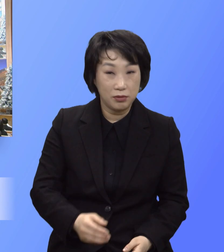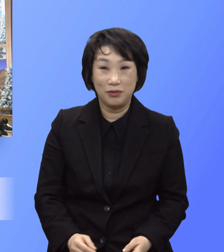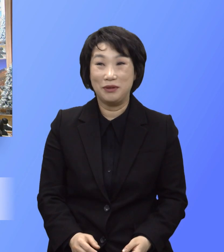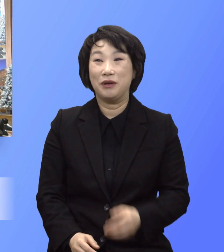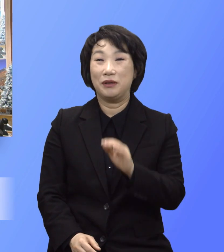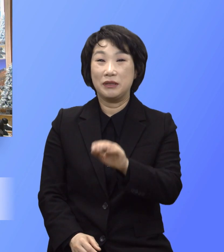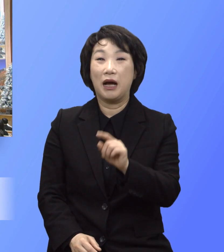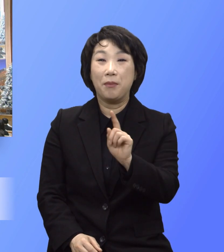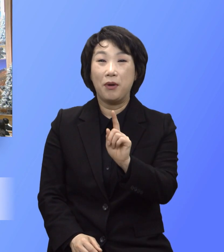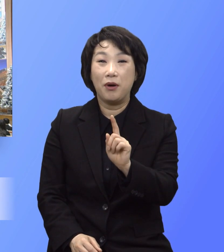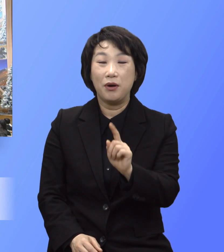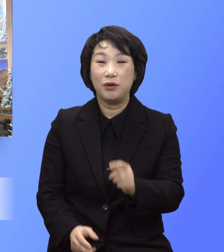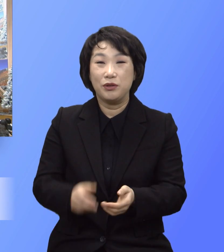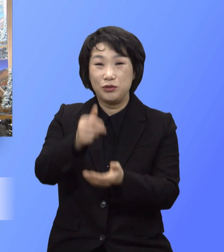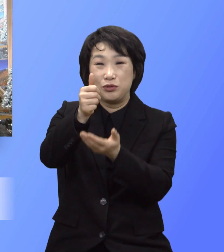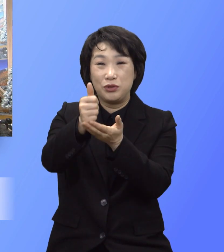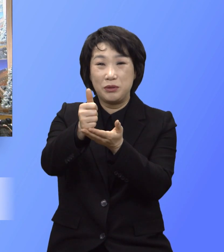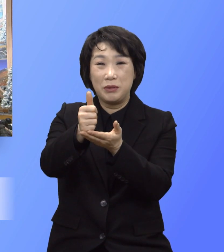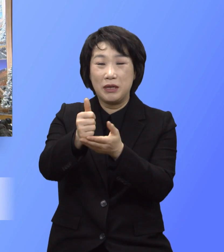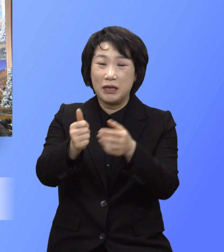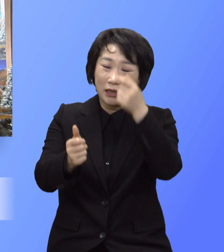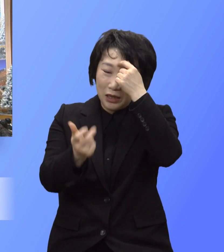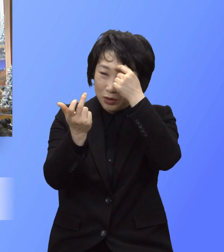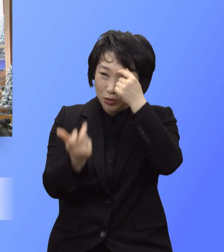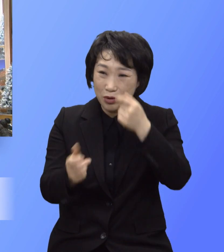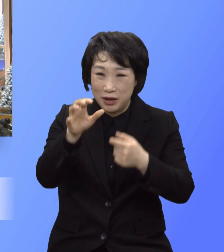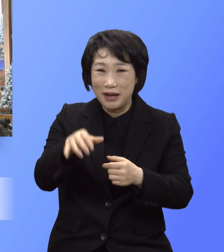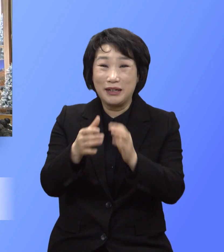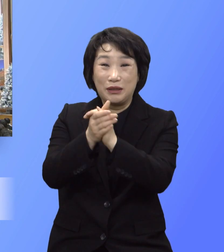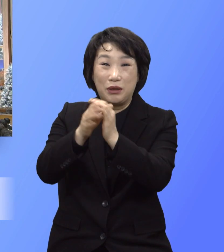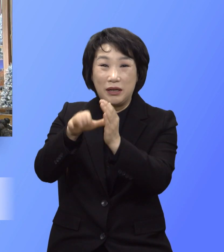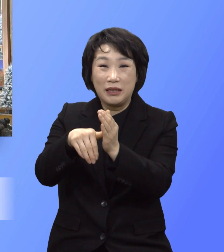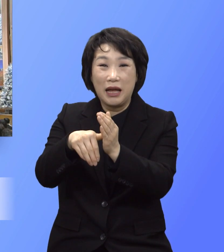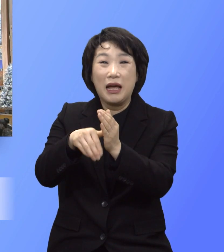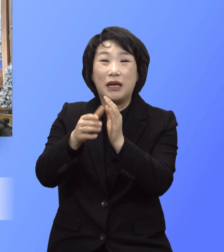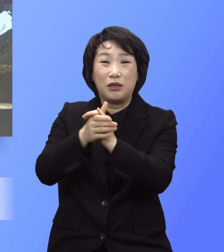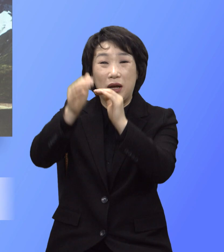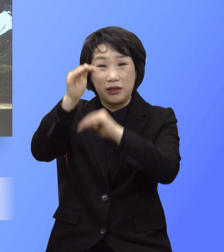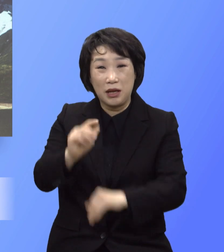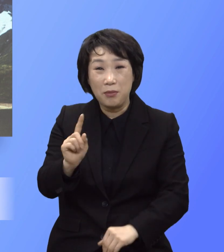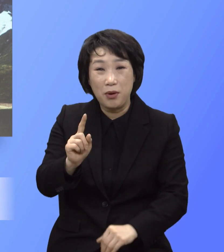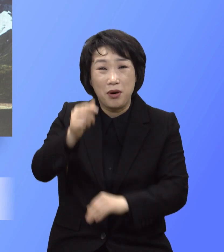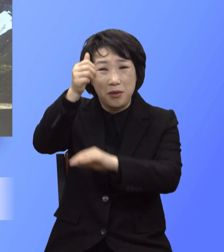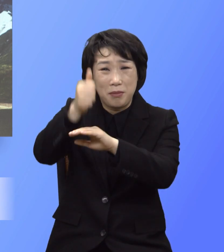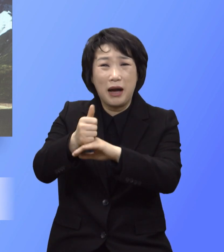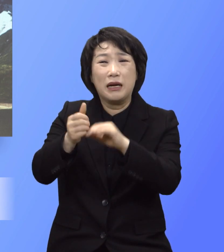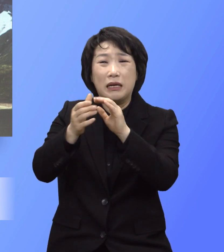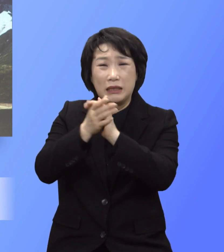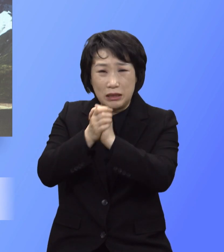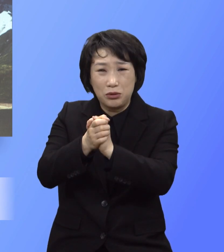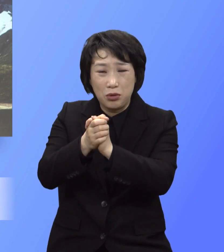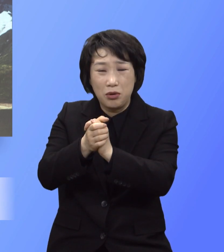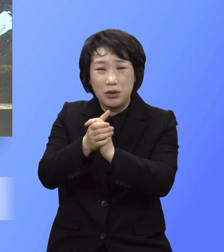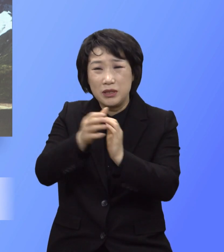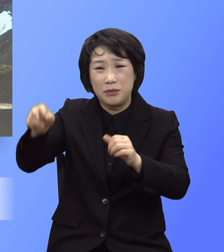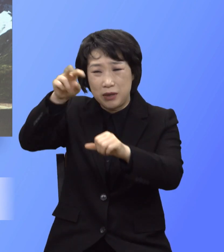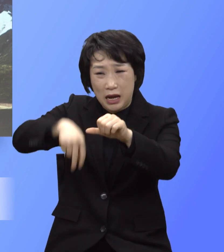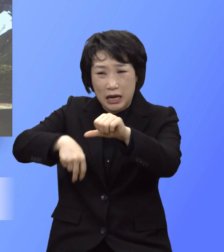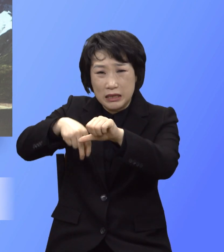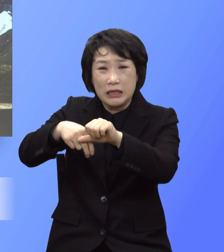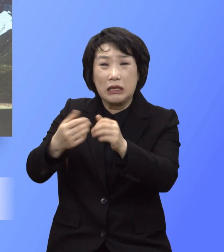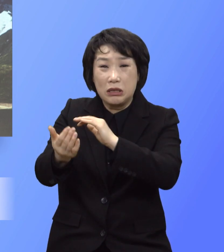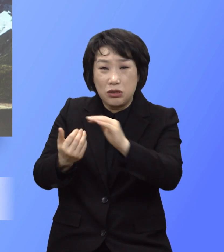주님이 여러분 겟세마네 손에서 기도할 때 뭐라고 기도했어? 최후의 마지막 십자가라는 중대사를